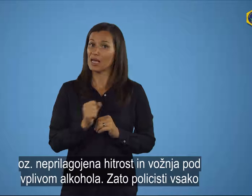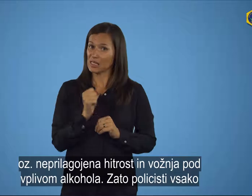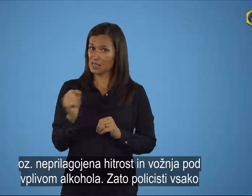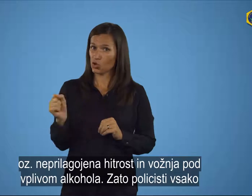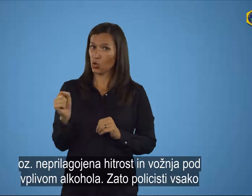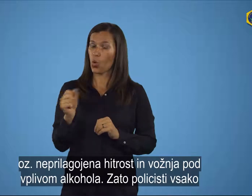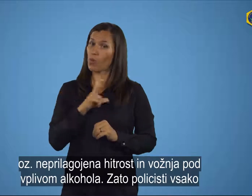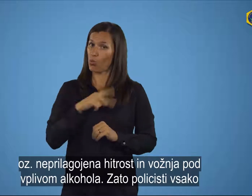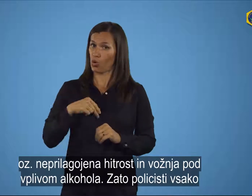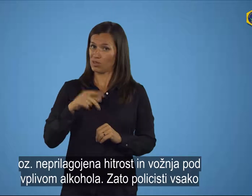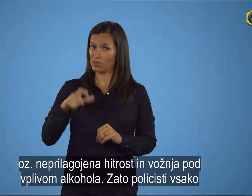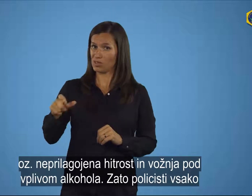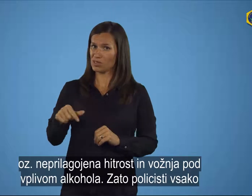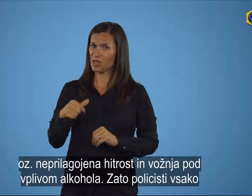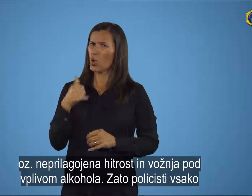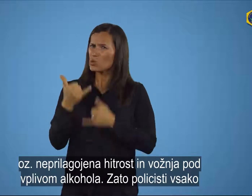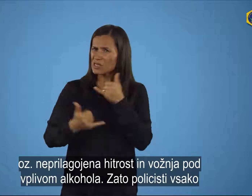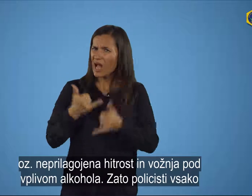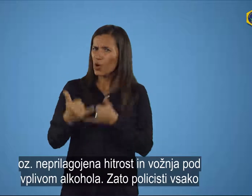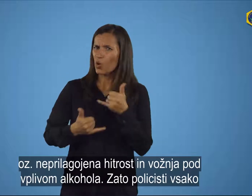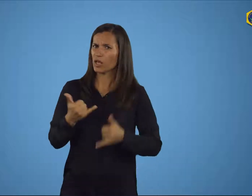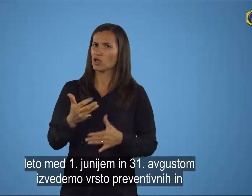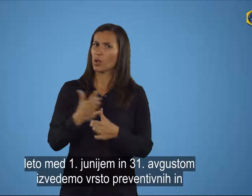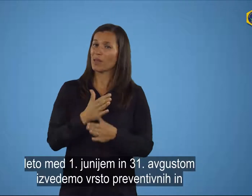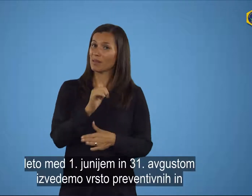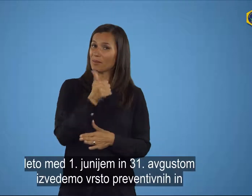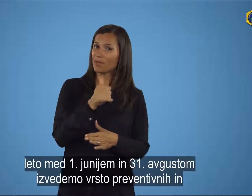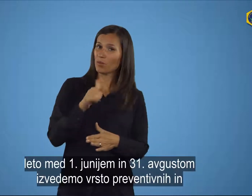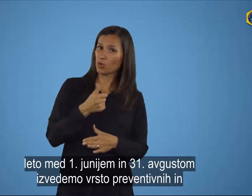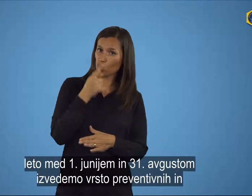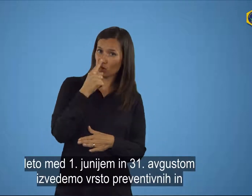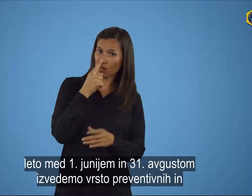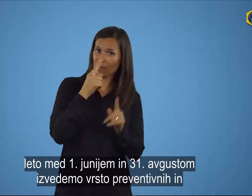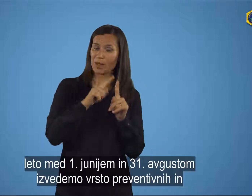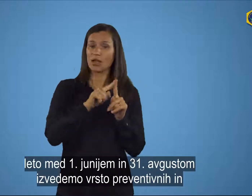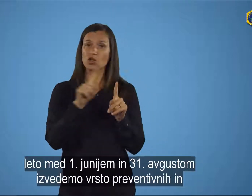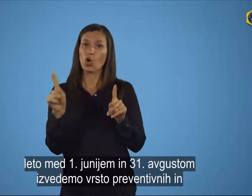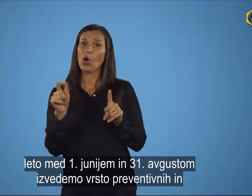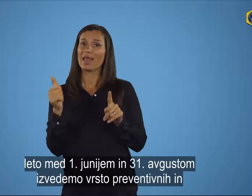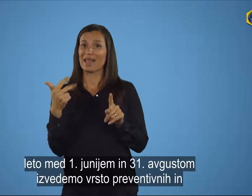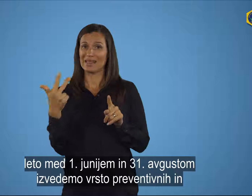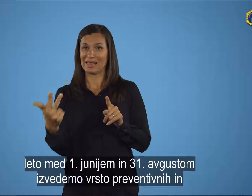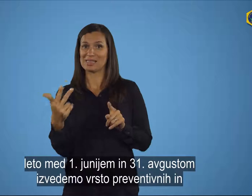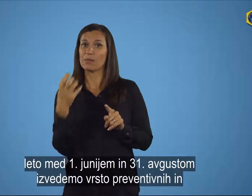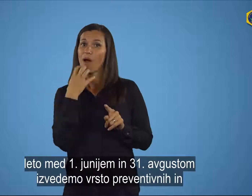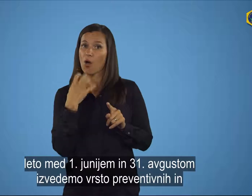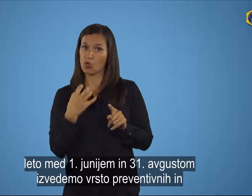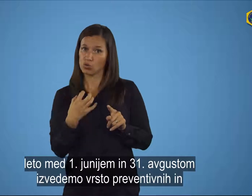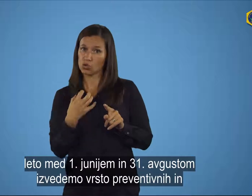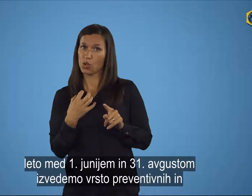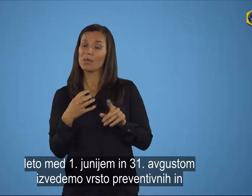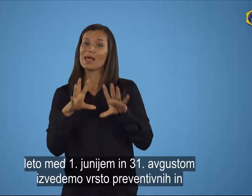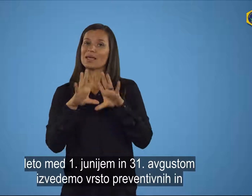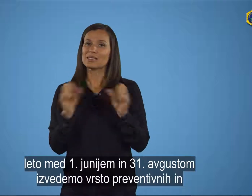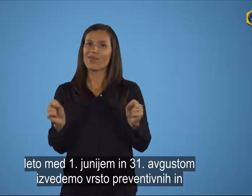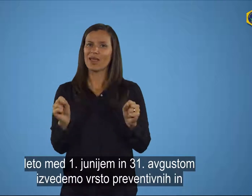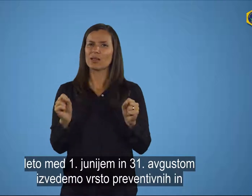Zato policisti vsako leto med 1. junijem in 31. avgustom izvedemo vrsto preventivnih